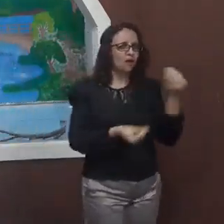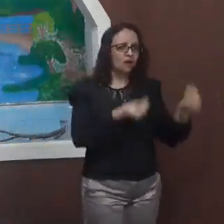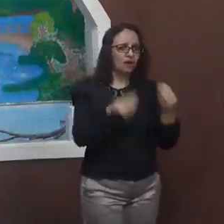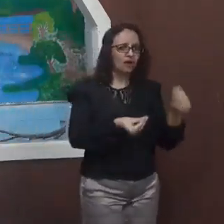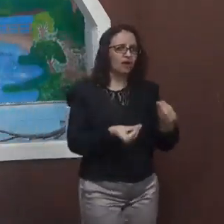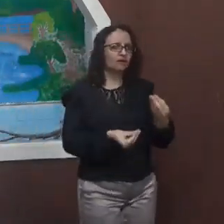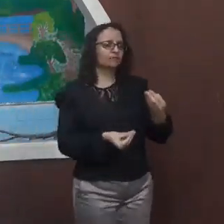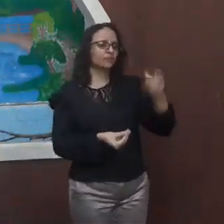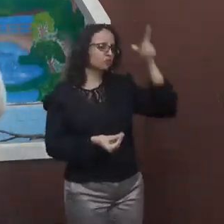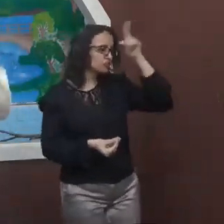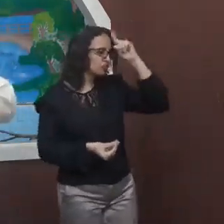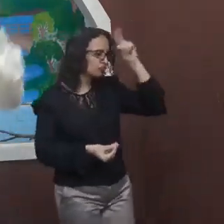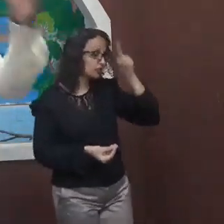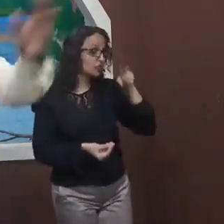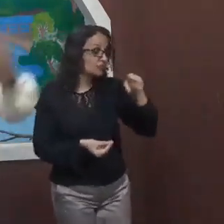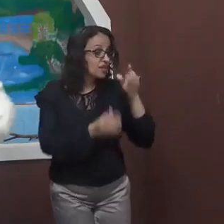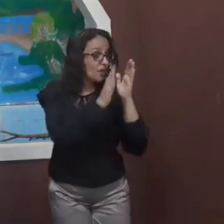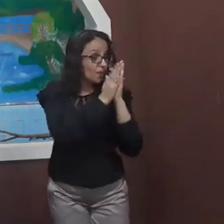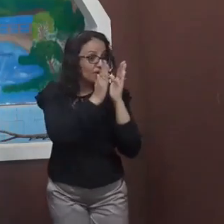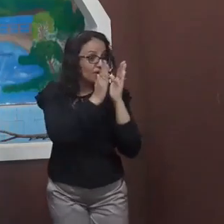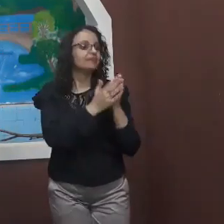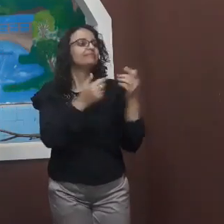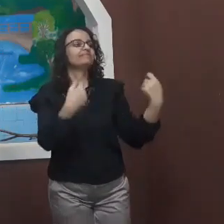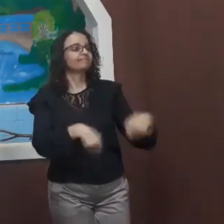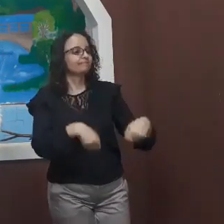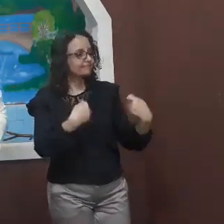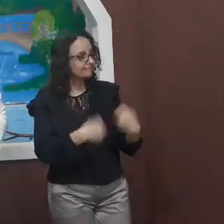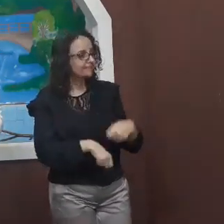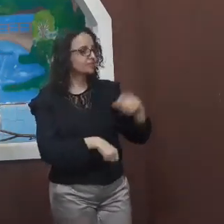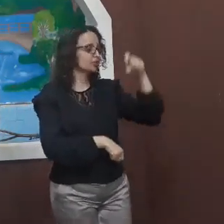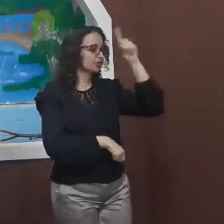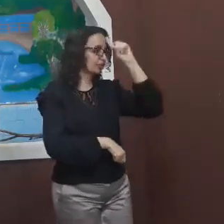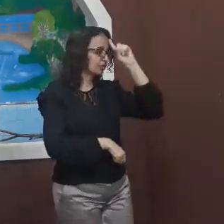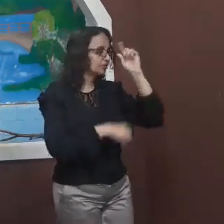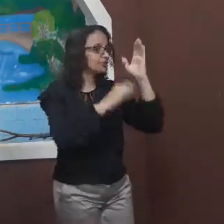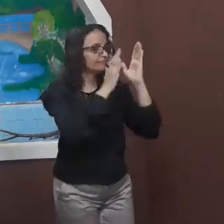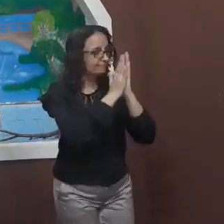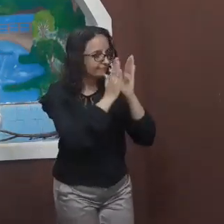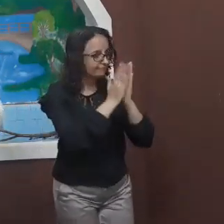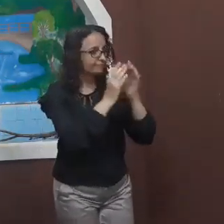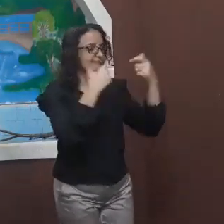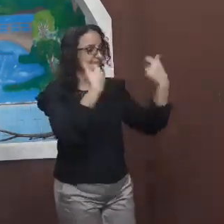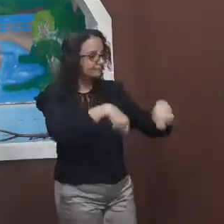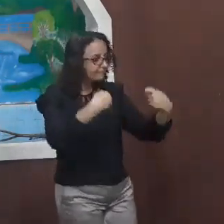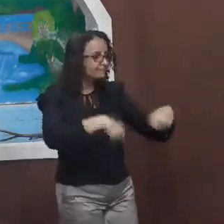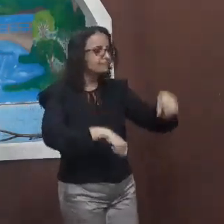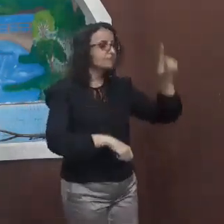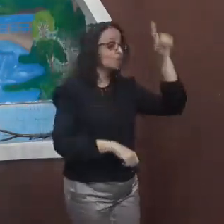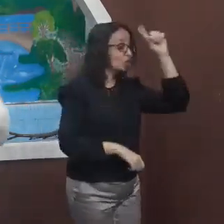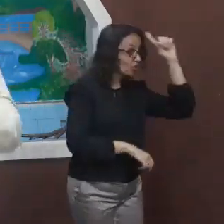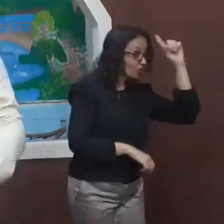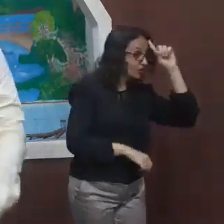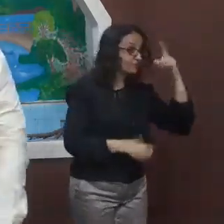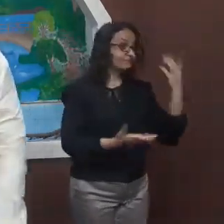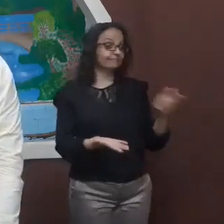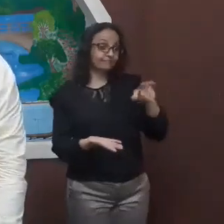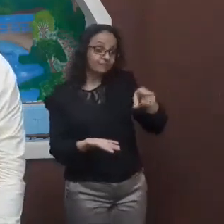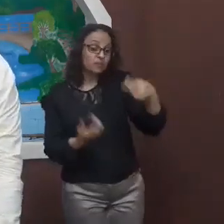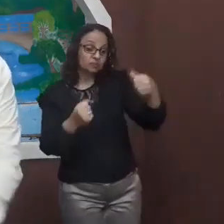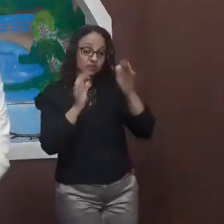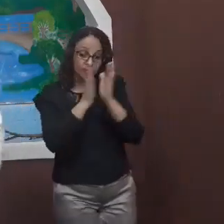Todo dia você orar ao Senhor. Tá? Todo dia